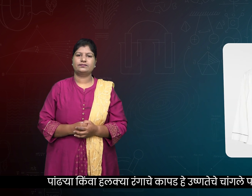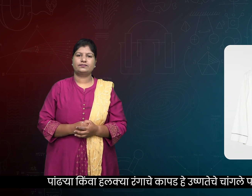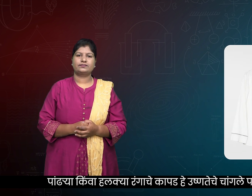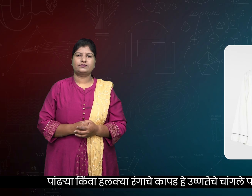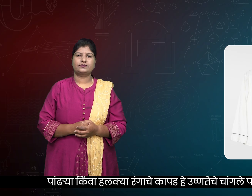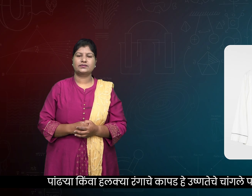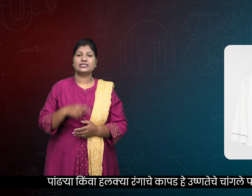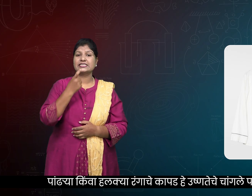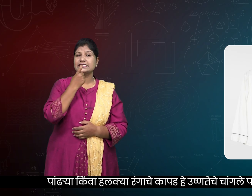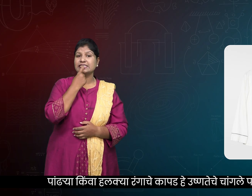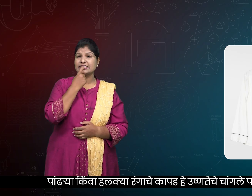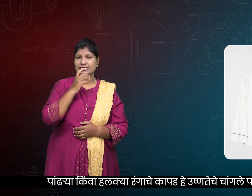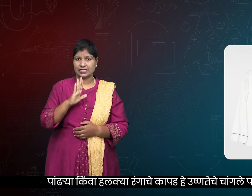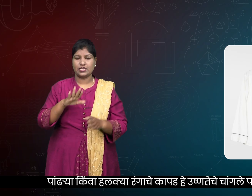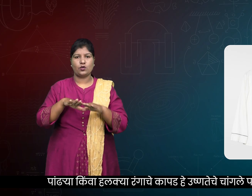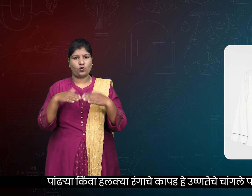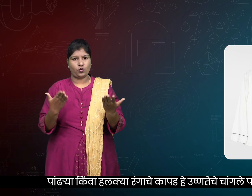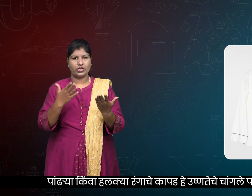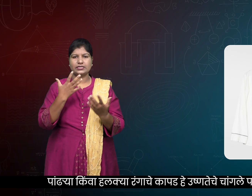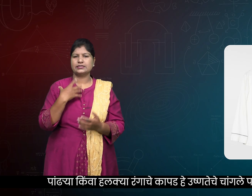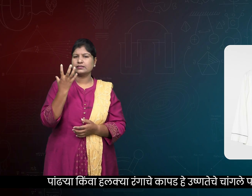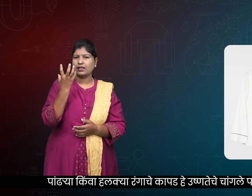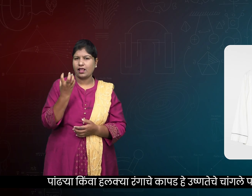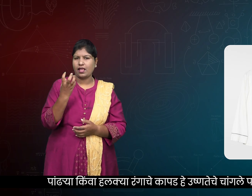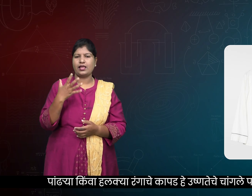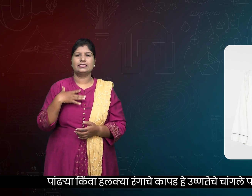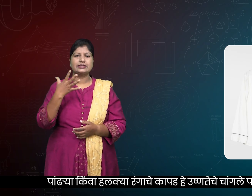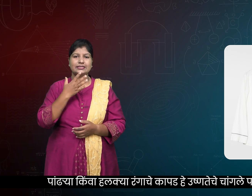पांढऱ्या किंवा हलक्या रंगाचे कापड हे उष्णतेचे चांगले परावर्तक असतात.